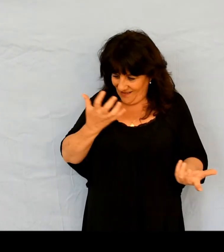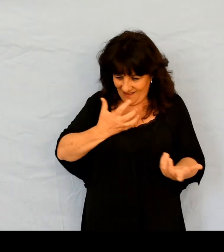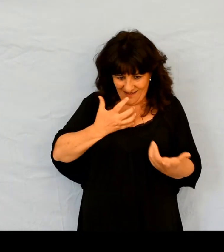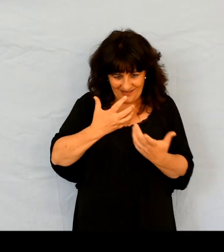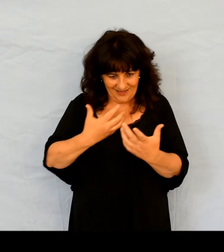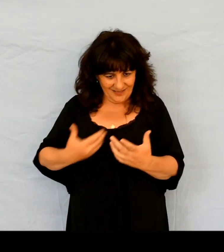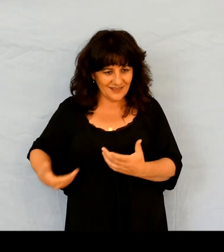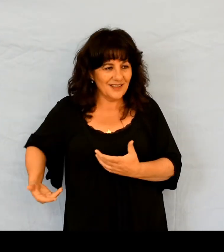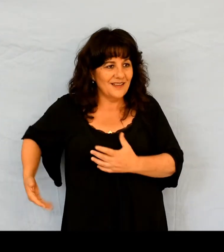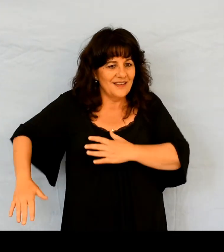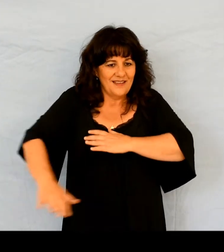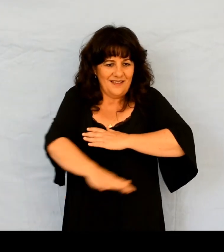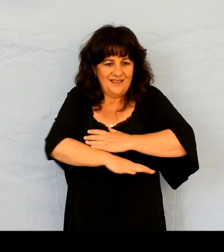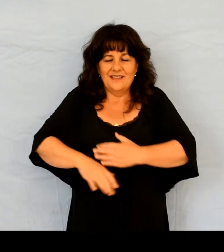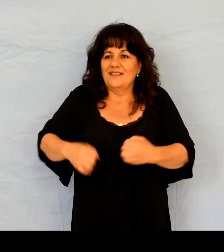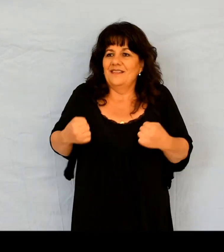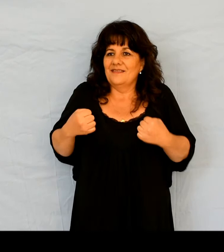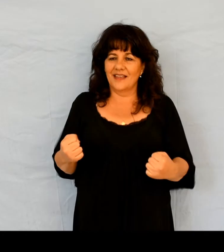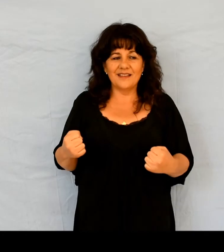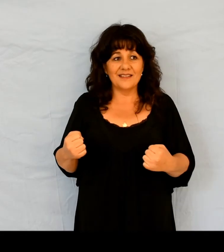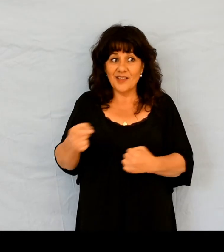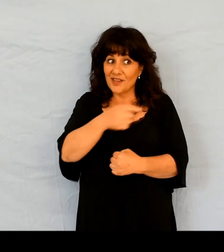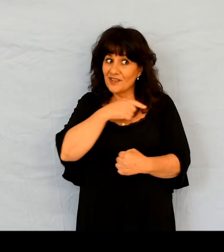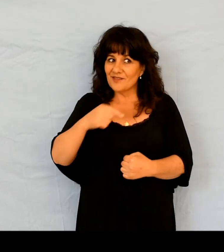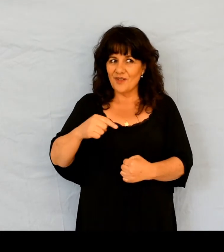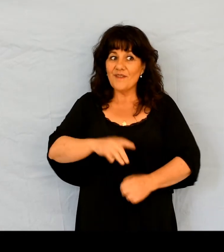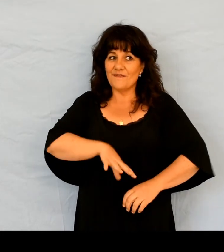d'avoir part à la gloire de Dieu.